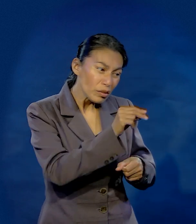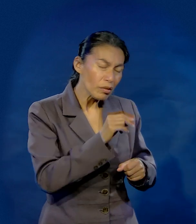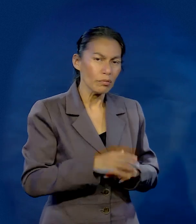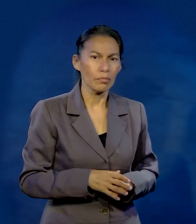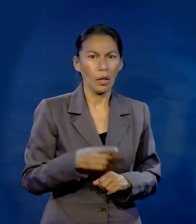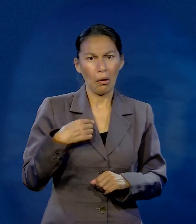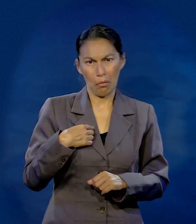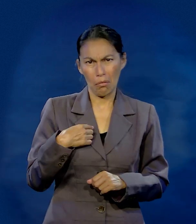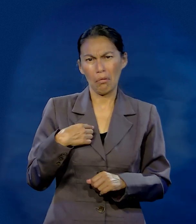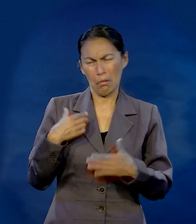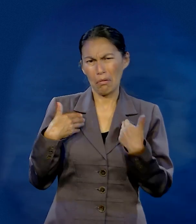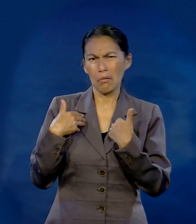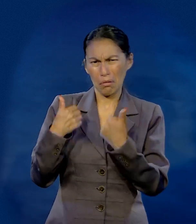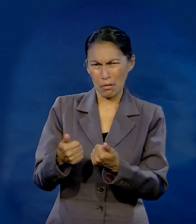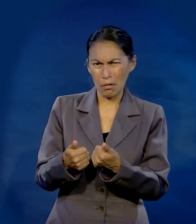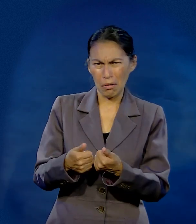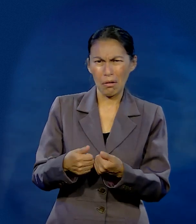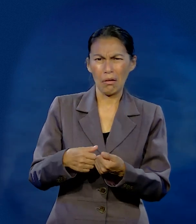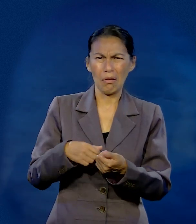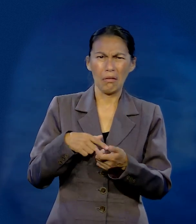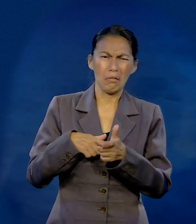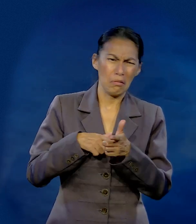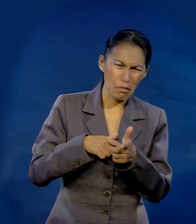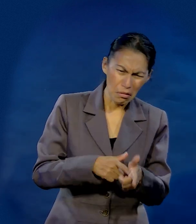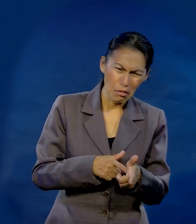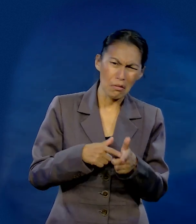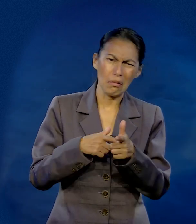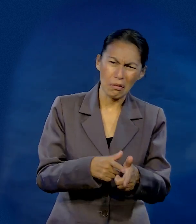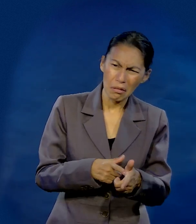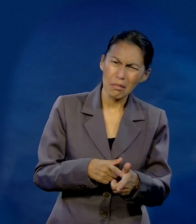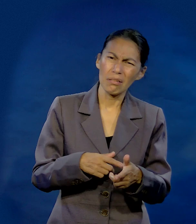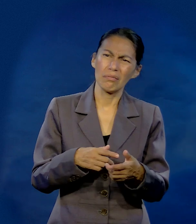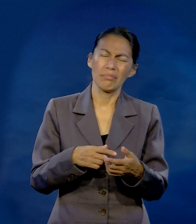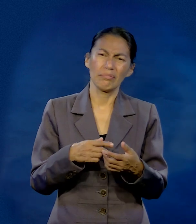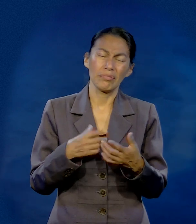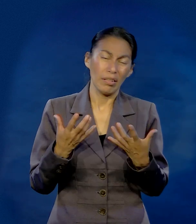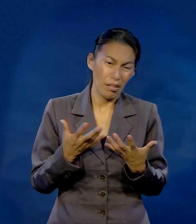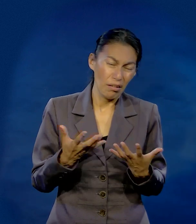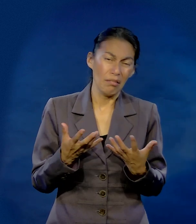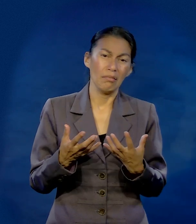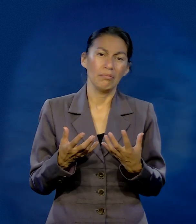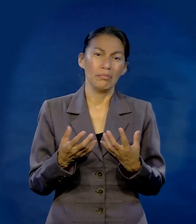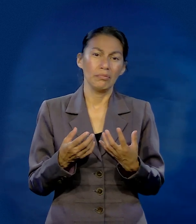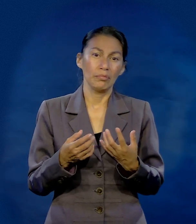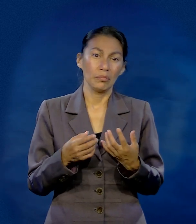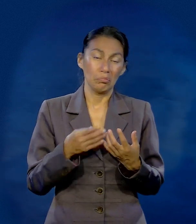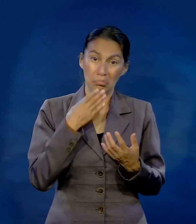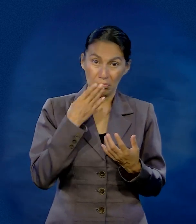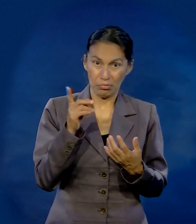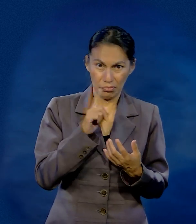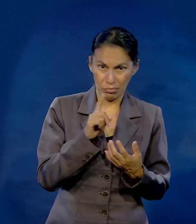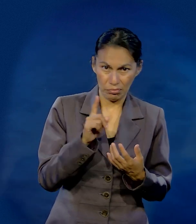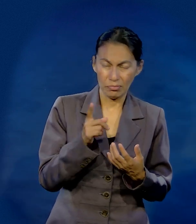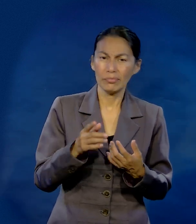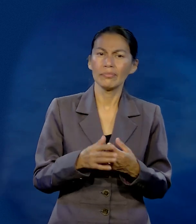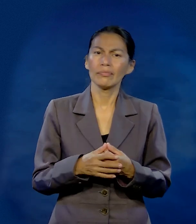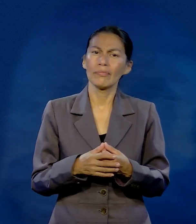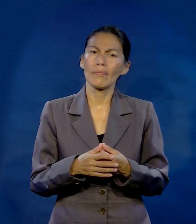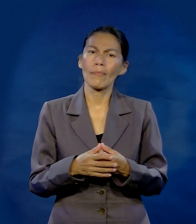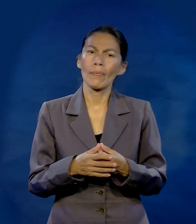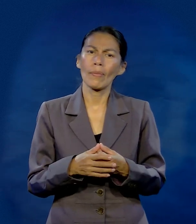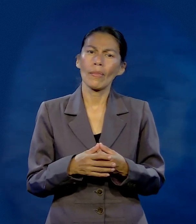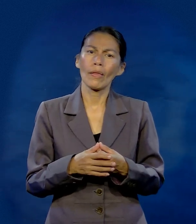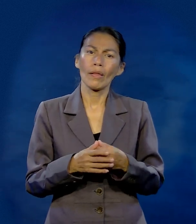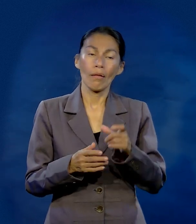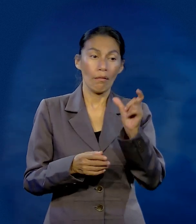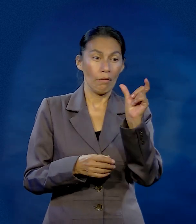no Ándale mami nunca se le dijeron a usted ya no seas qué necio y entonces yo entendí ser necio es